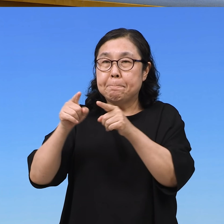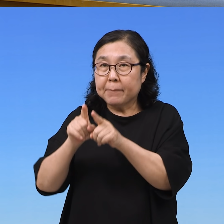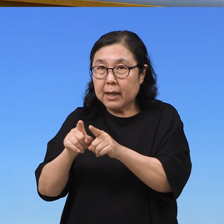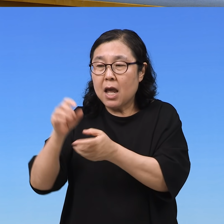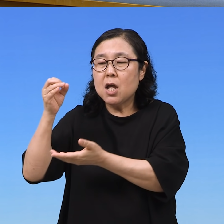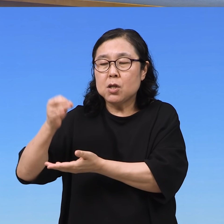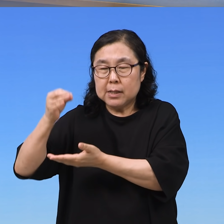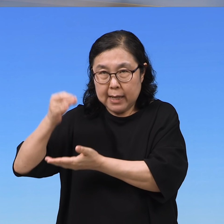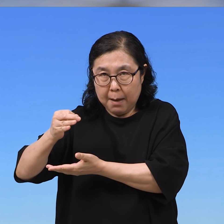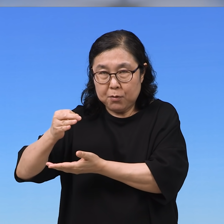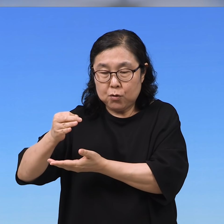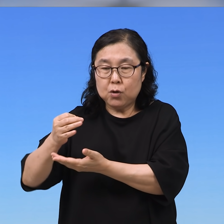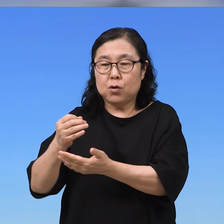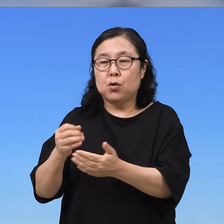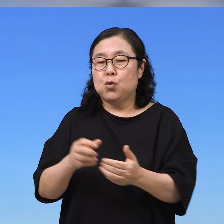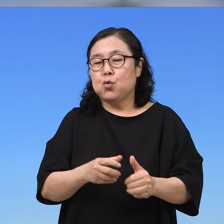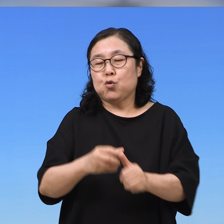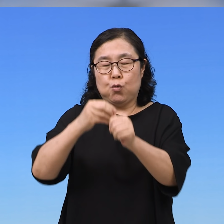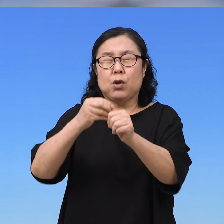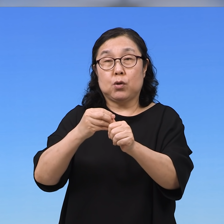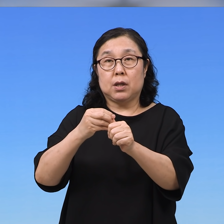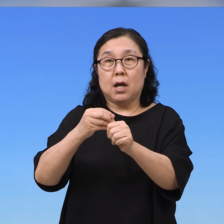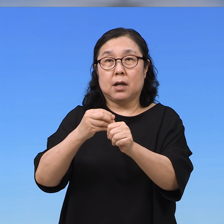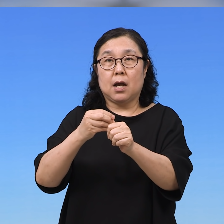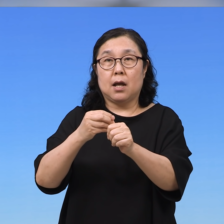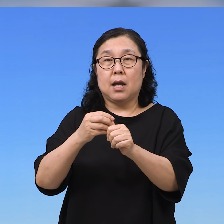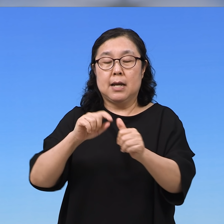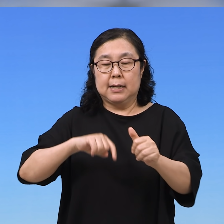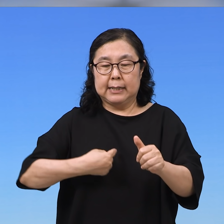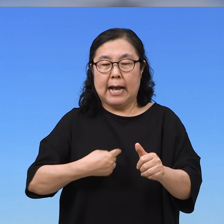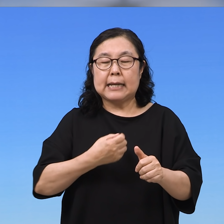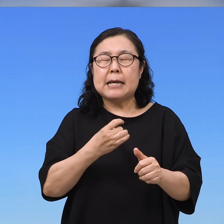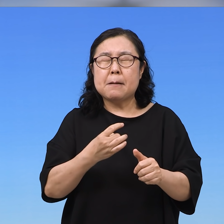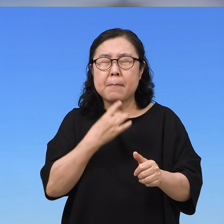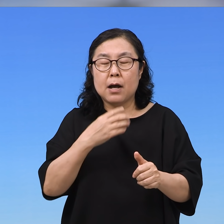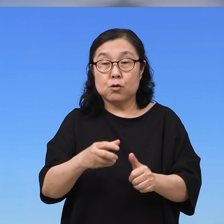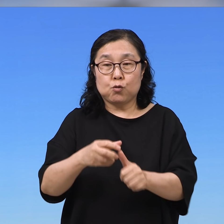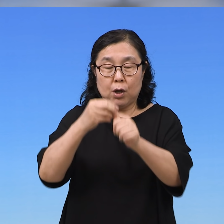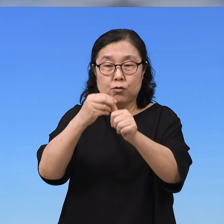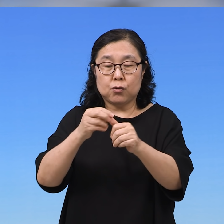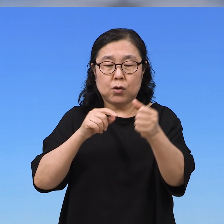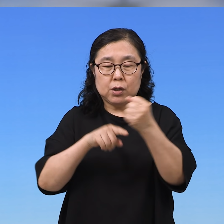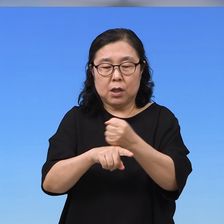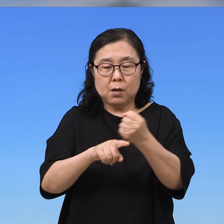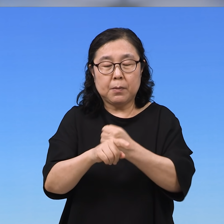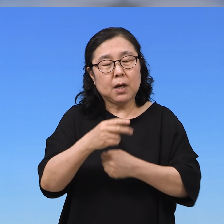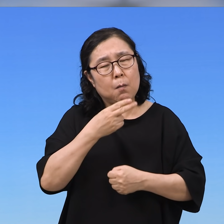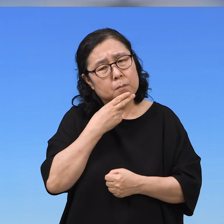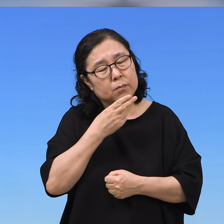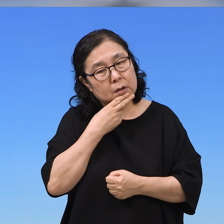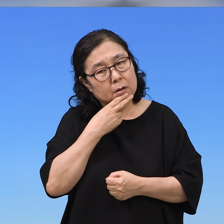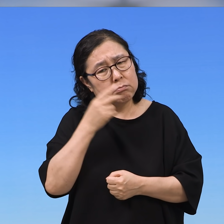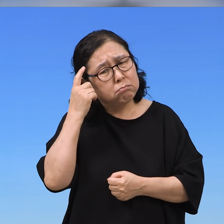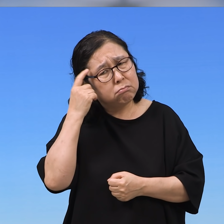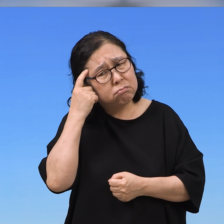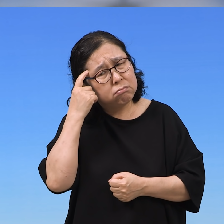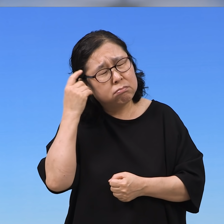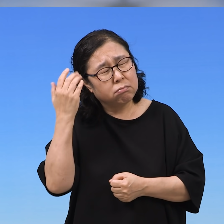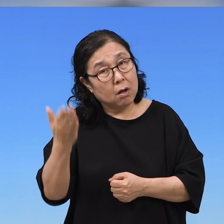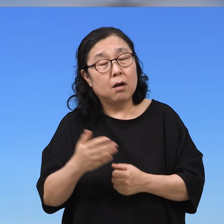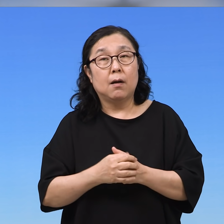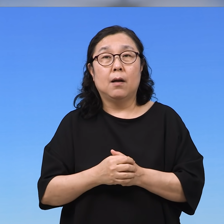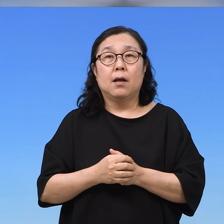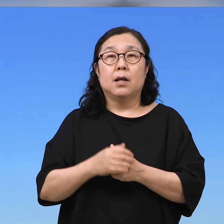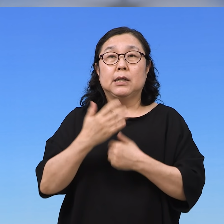구해줬다. 이 롯 입장에서요, 그 재물을 구하지 않고 자기만 구해주는 건 의미가 없다, 뭐 그런 생각을 했나?